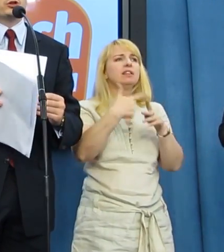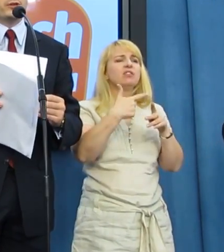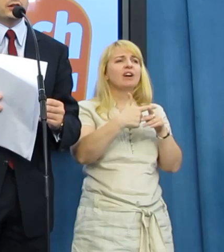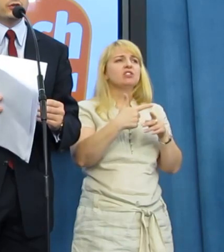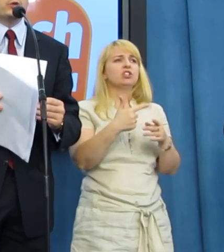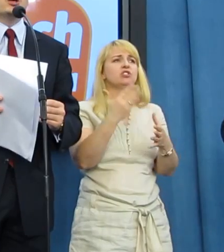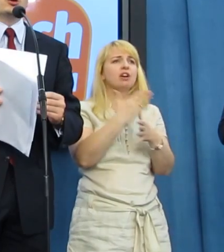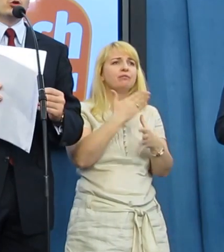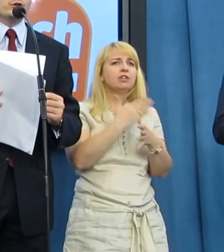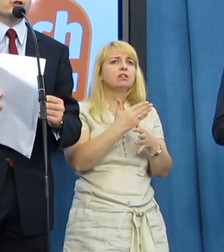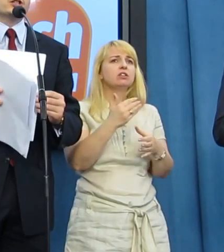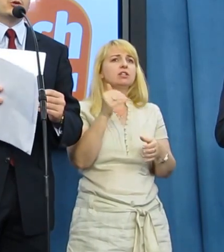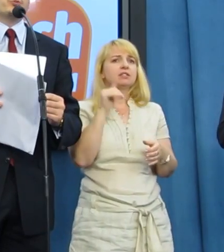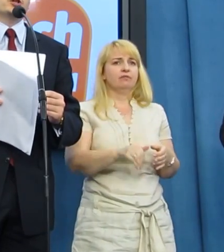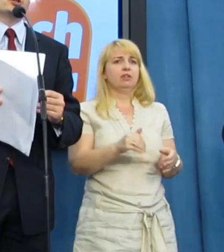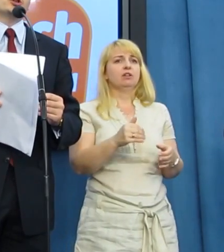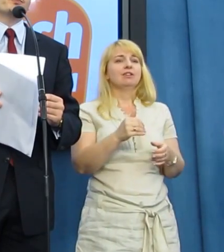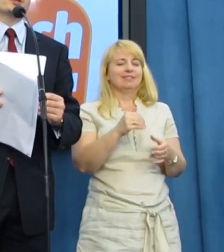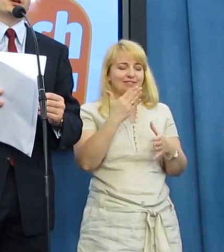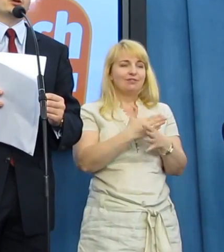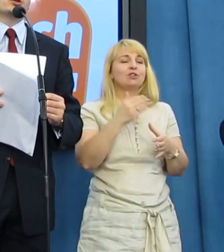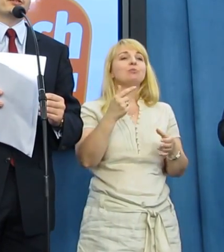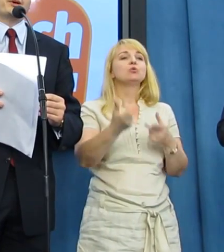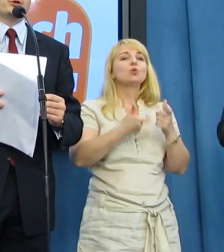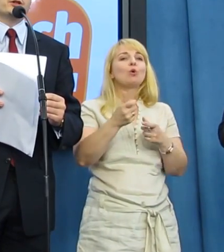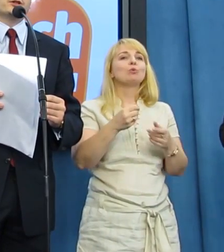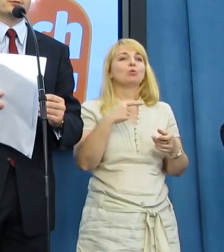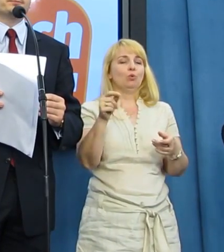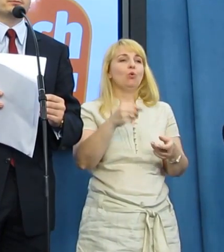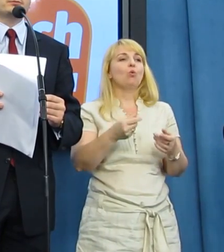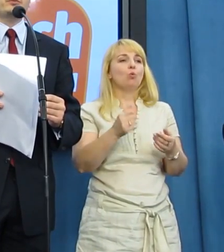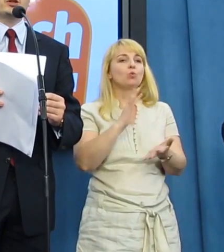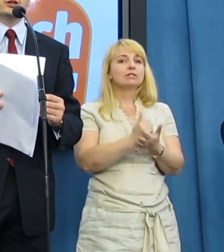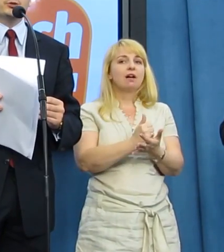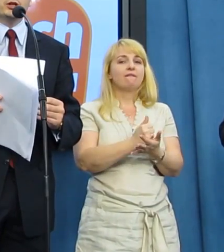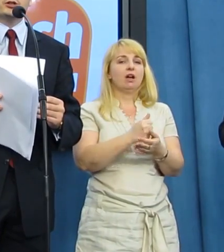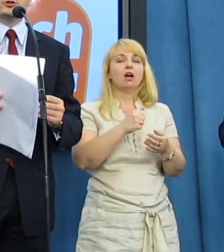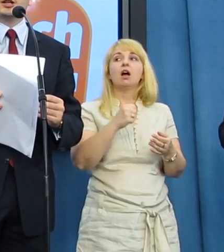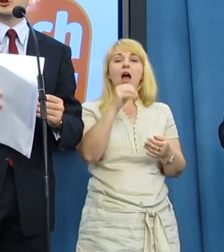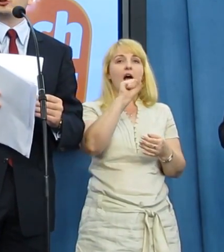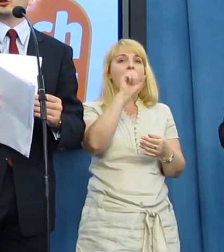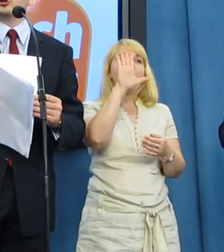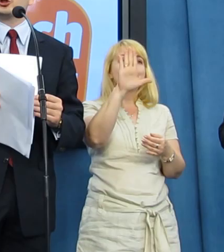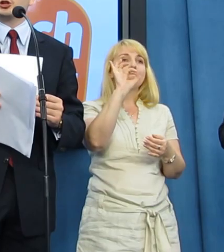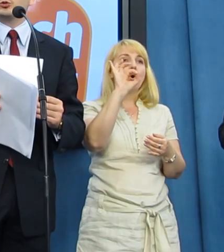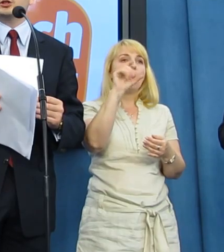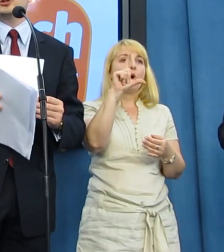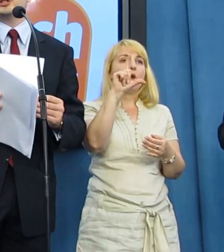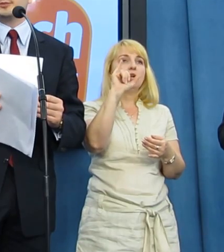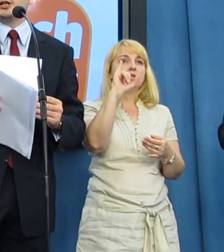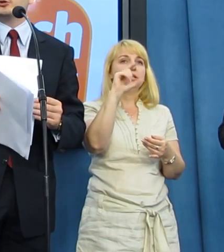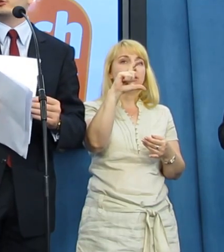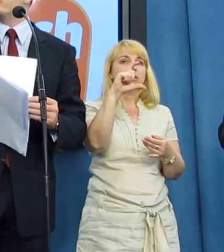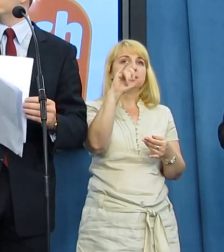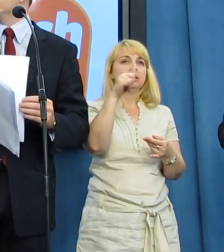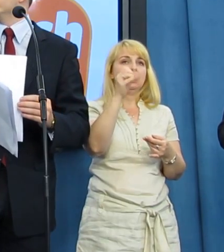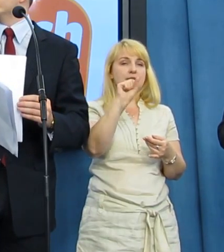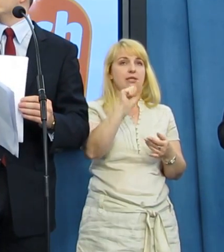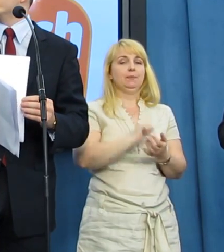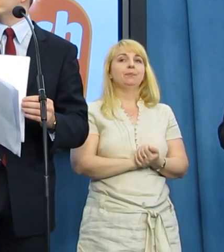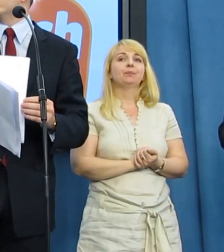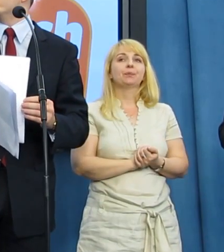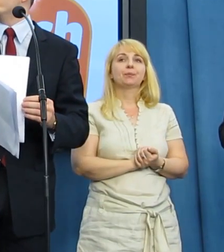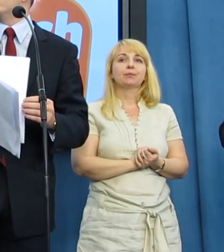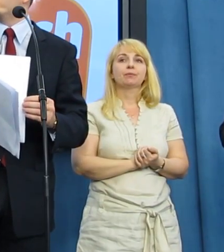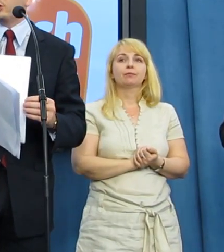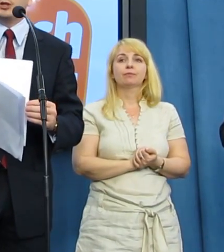tysięcy poszkodowanych firm, również zostaną objęci tą ustawą abolicyjną. Tyle z mojej strony, jak chodzi o szczegóły, no i zamieniamy się w